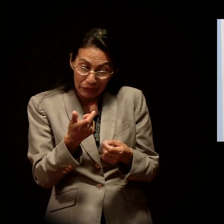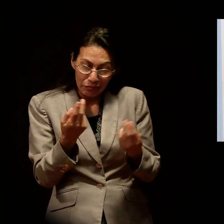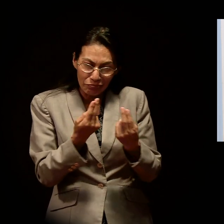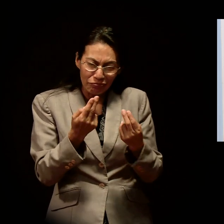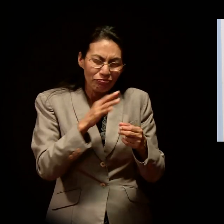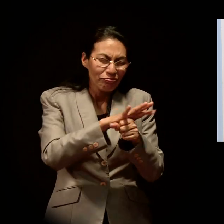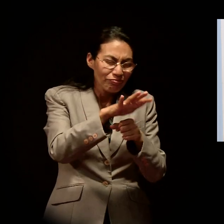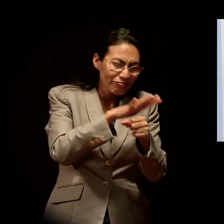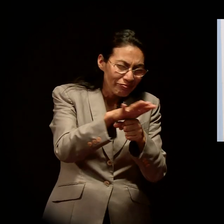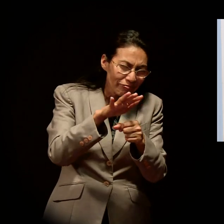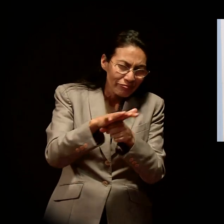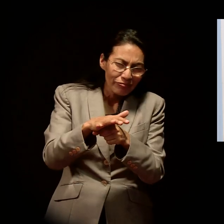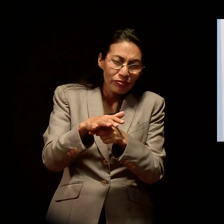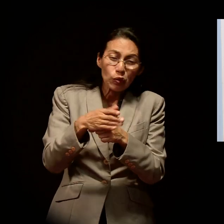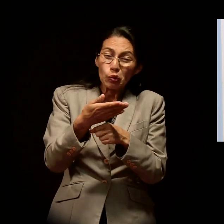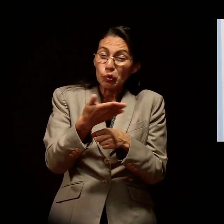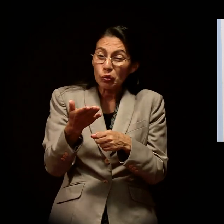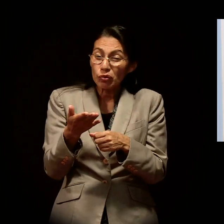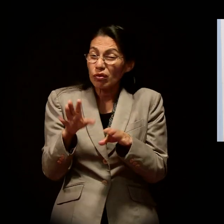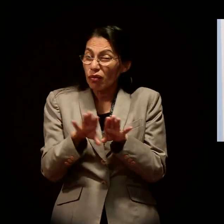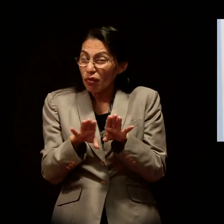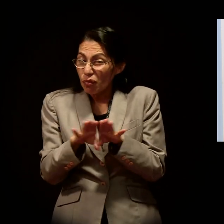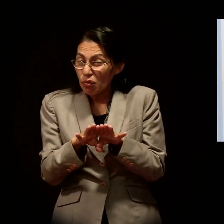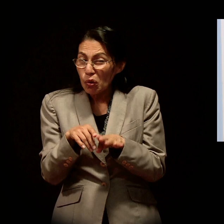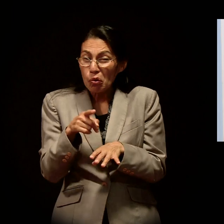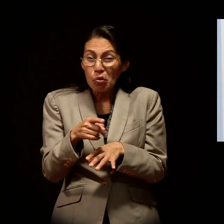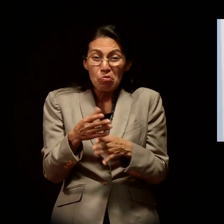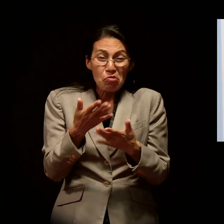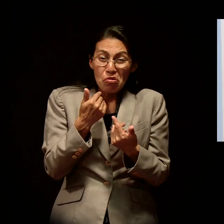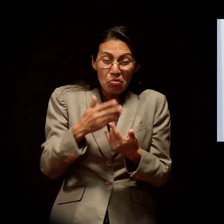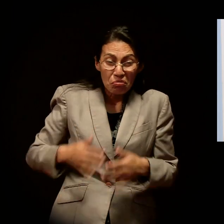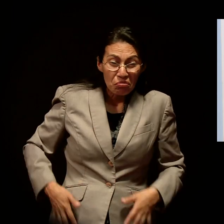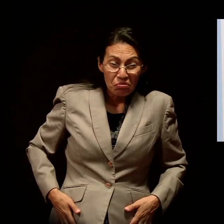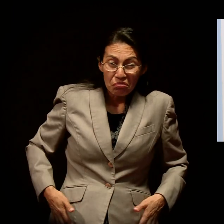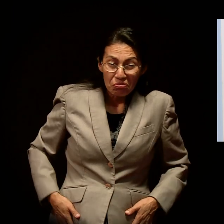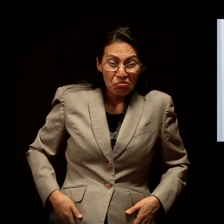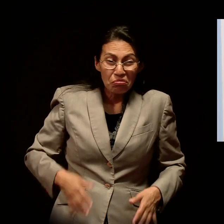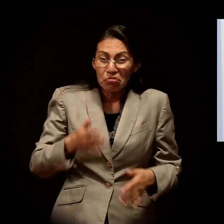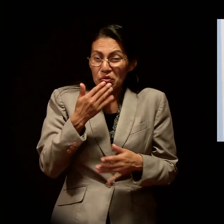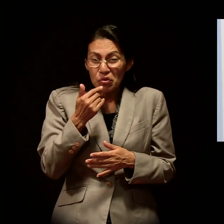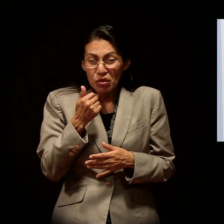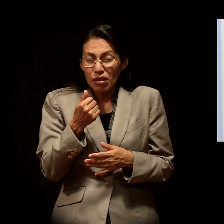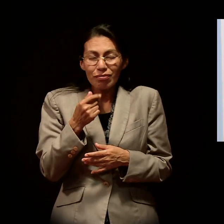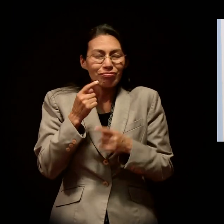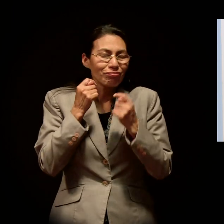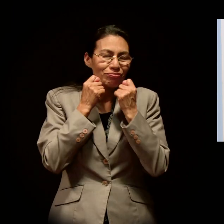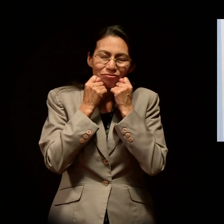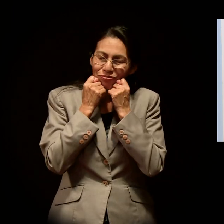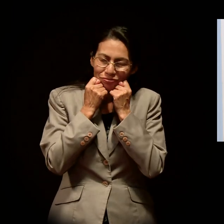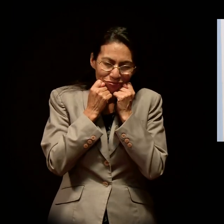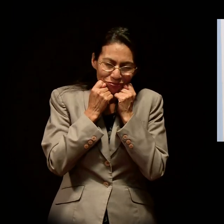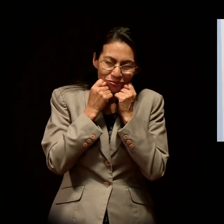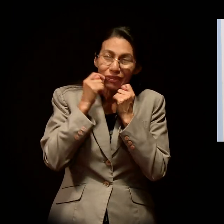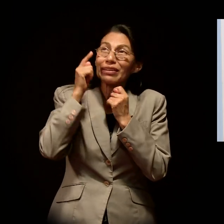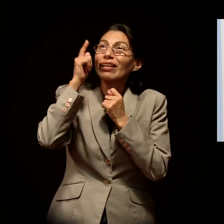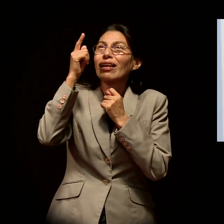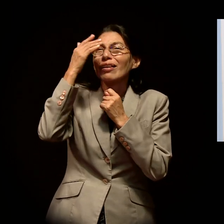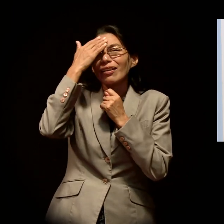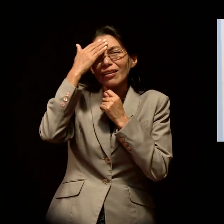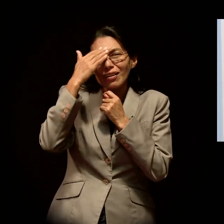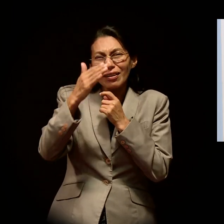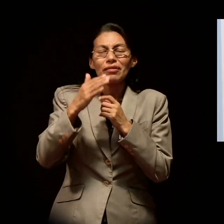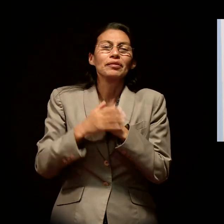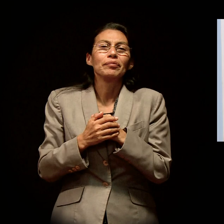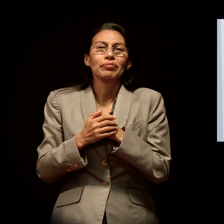económicas No importa la situación en que estés No importa que no tengas nada en el bolsillo él